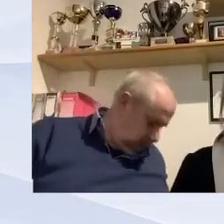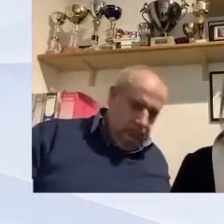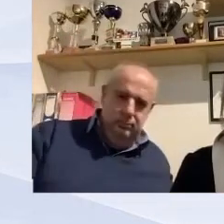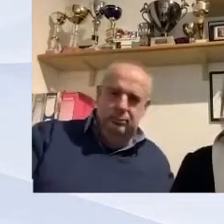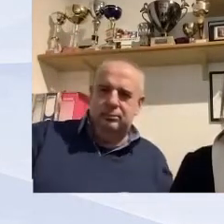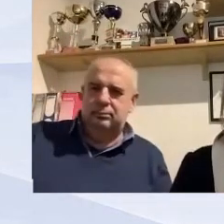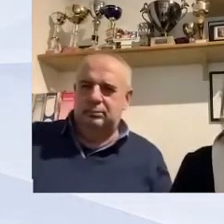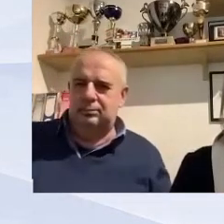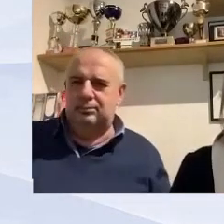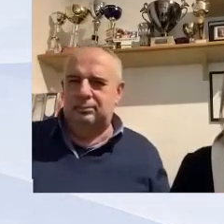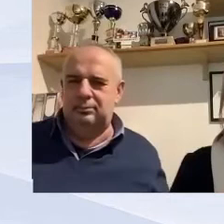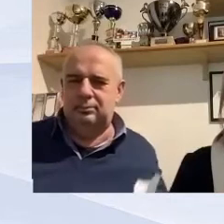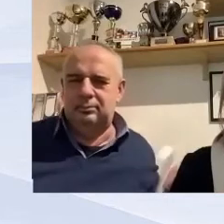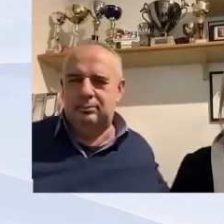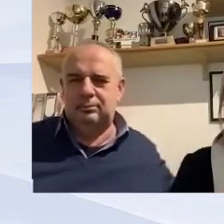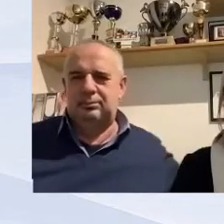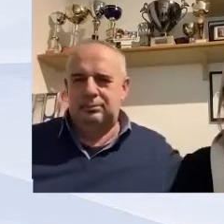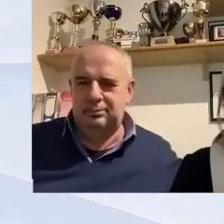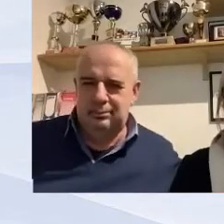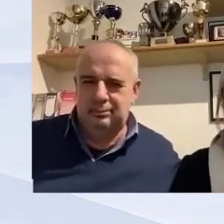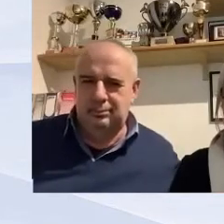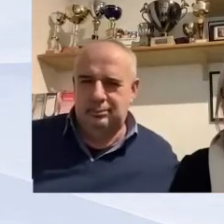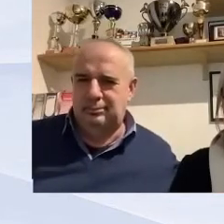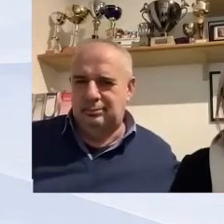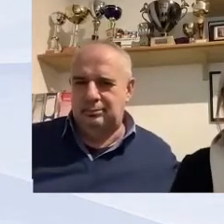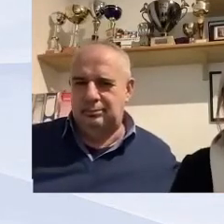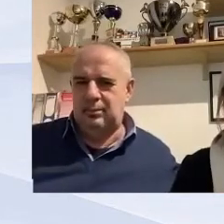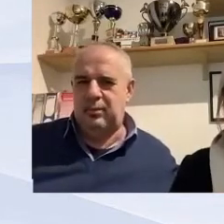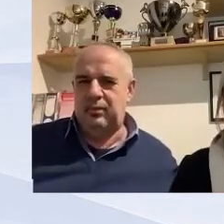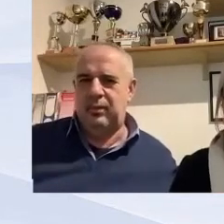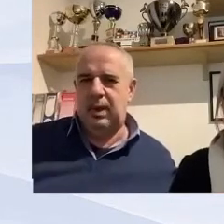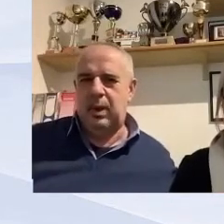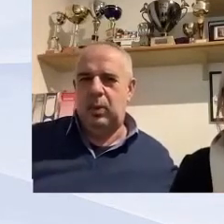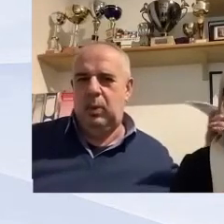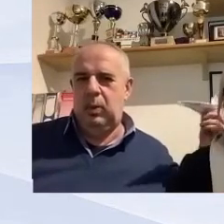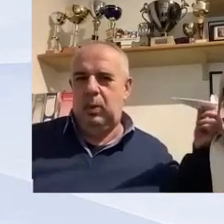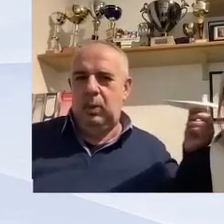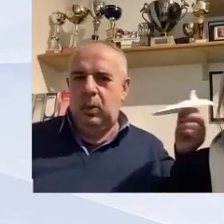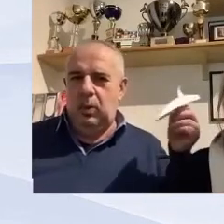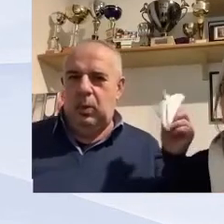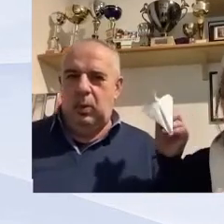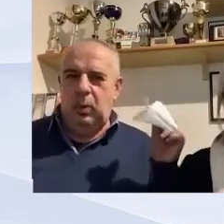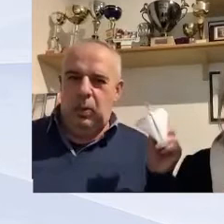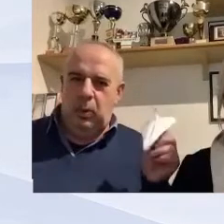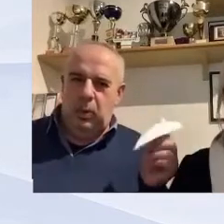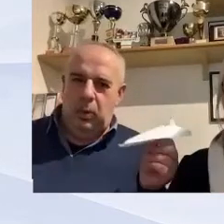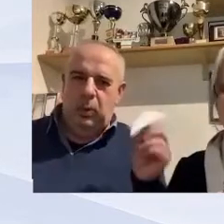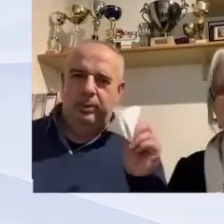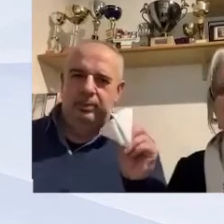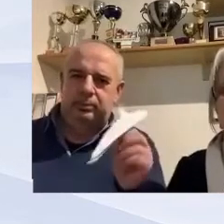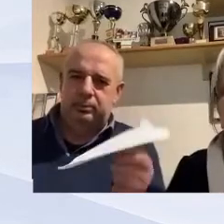lavoro, e prima di tutto per me è una passione, ecco, quindi... Deve essere anche una grande emozione